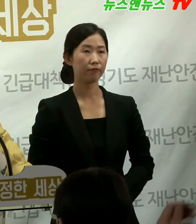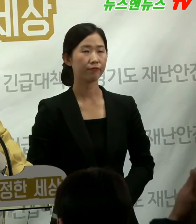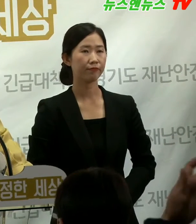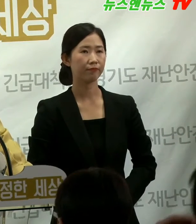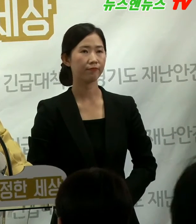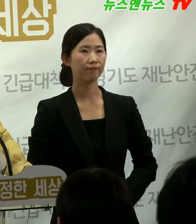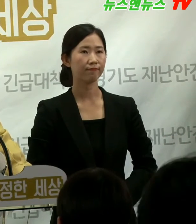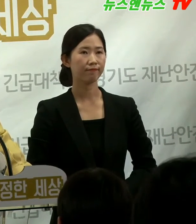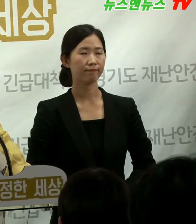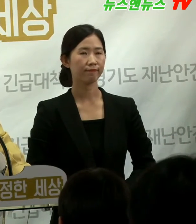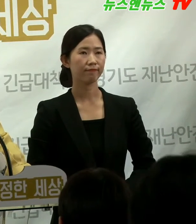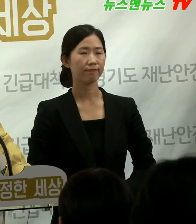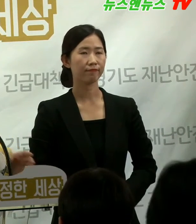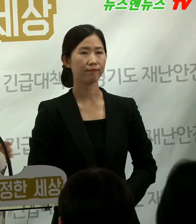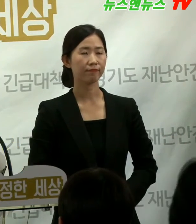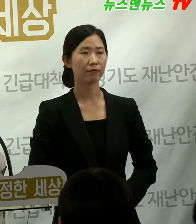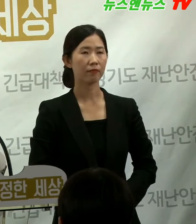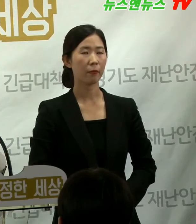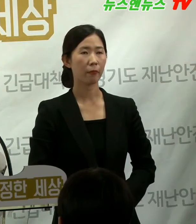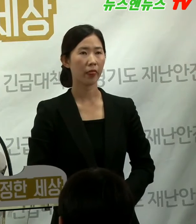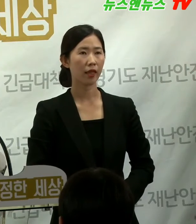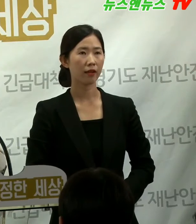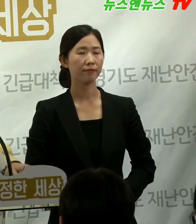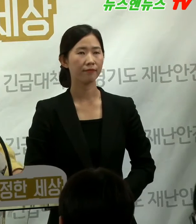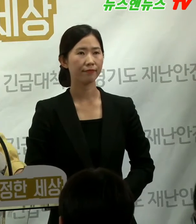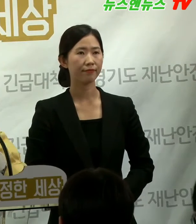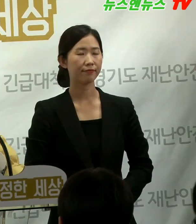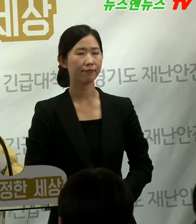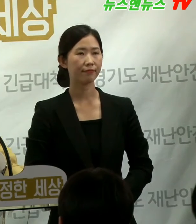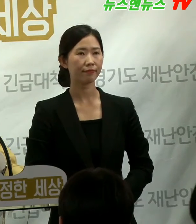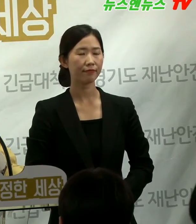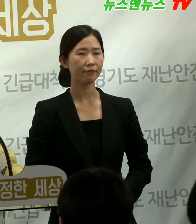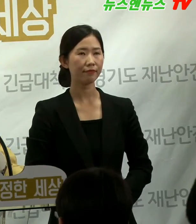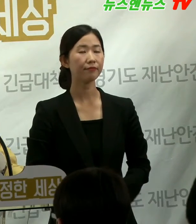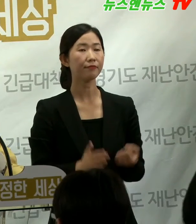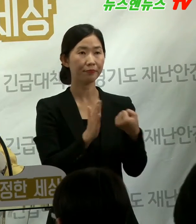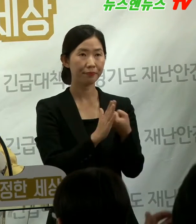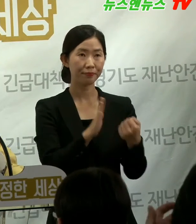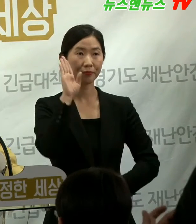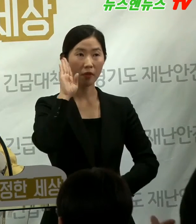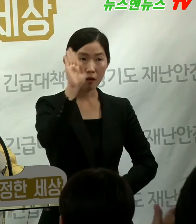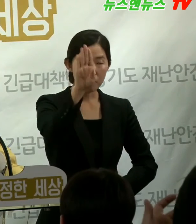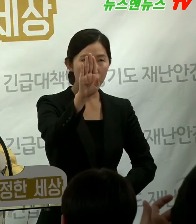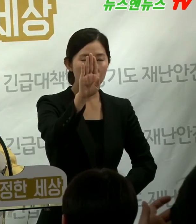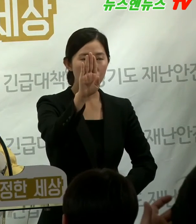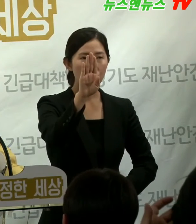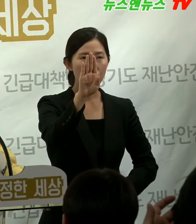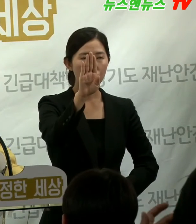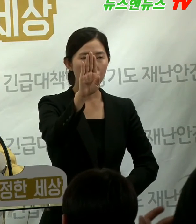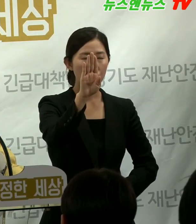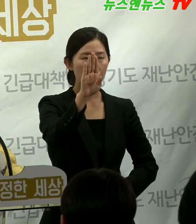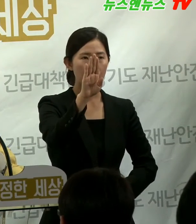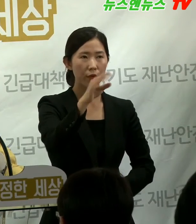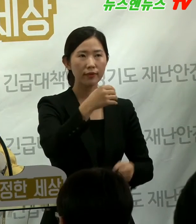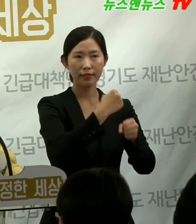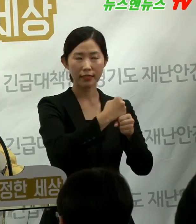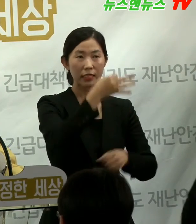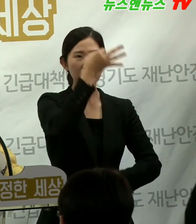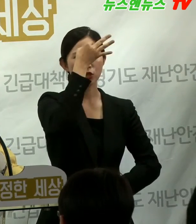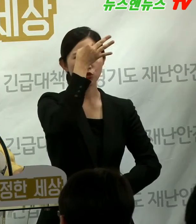그렇기 때문에 앞으로 이런 경향, 소위 기술혁명으로 인한 생산 역량은 극대화되는데